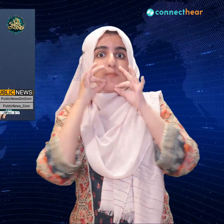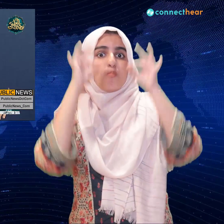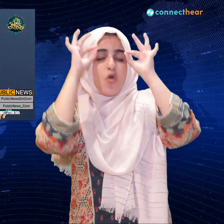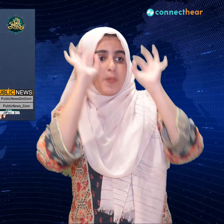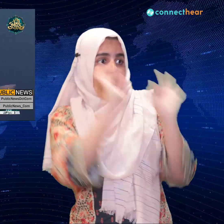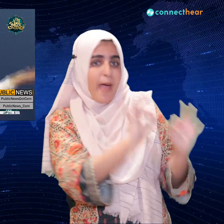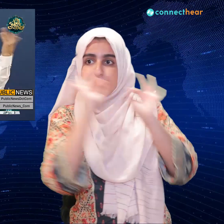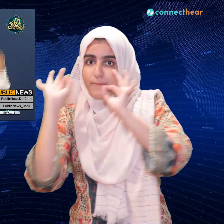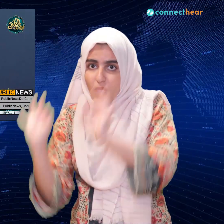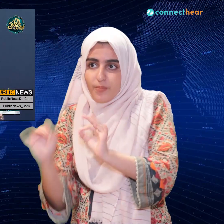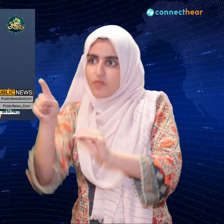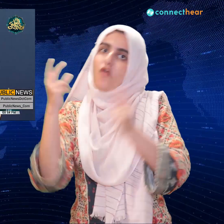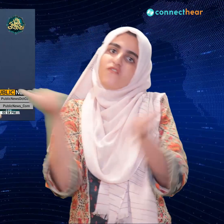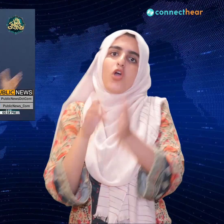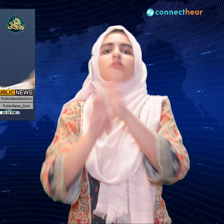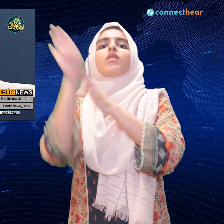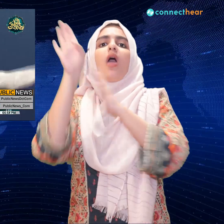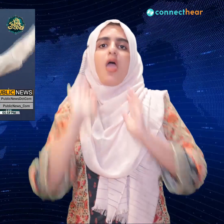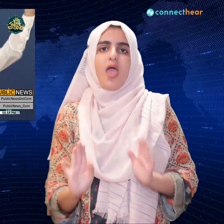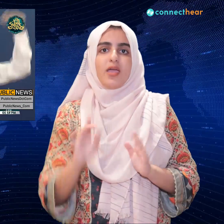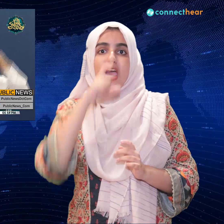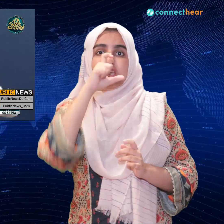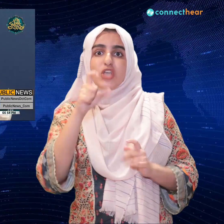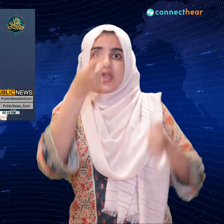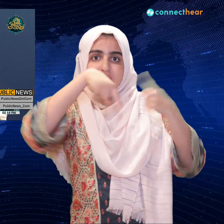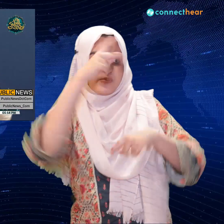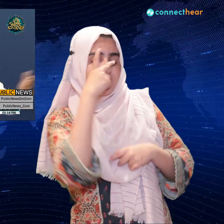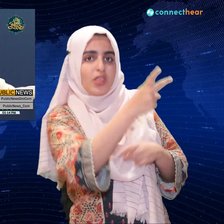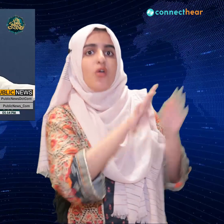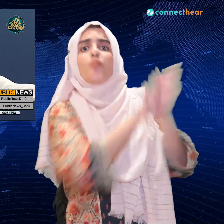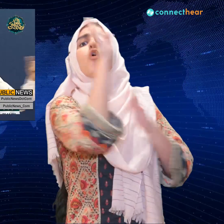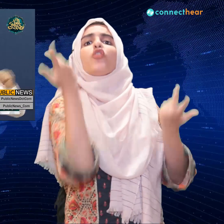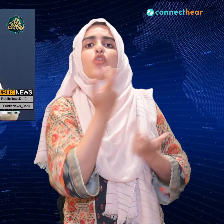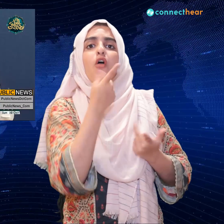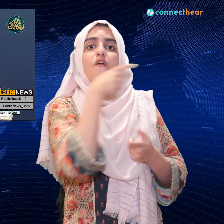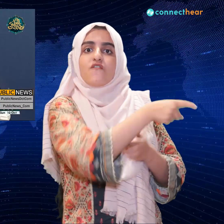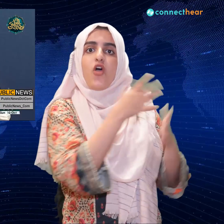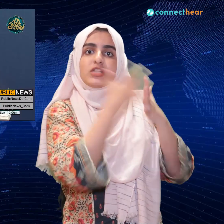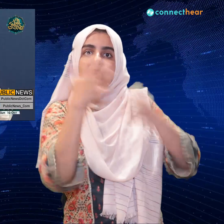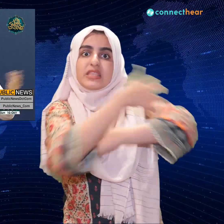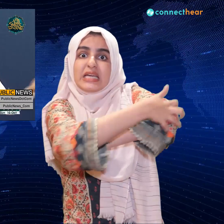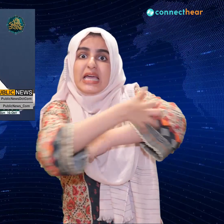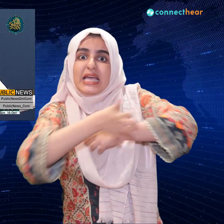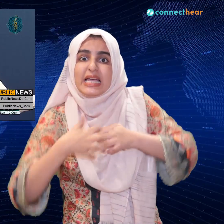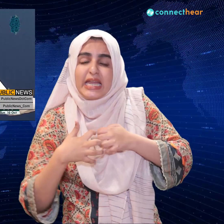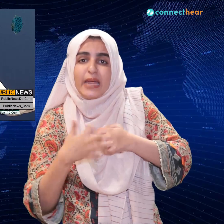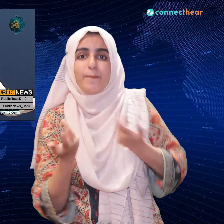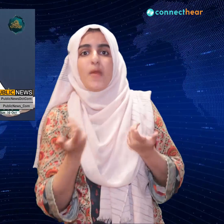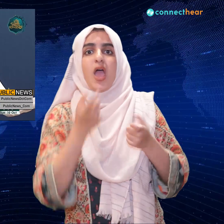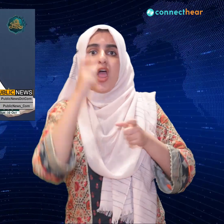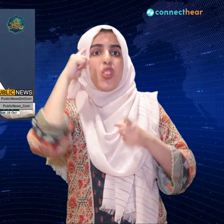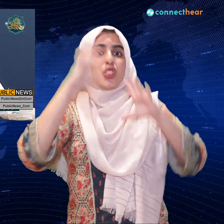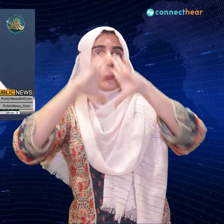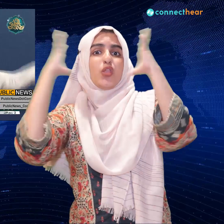لے کے آئے تھے، وہ اوپر آ جائے گا. چائنا آج دنیا میں سب سے اوپر چلا گیا. کیوں؟ انہوں نے سب سے زیادہ غربت، انہوں نے ساری